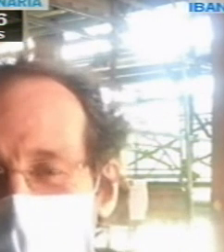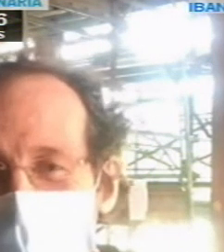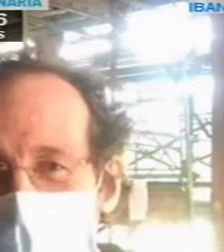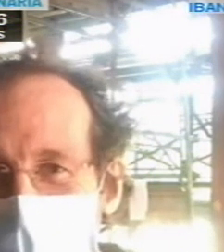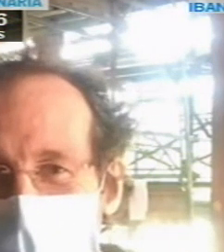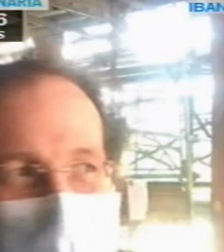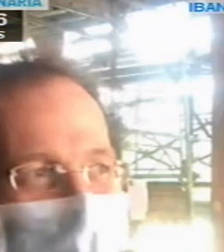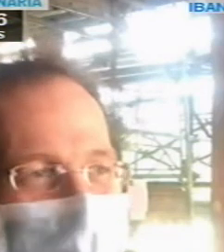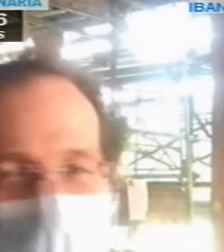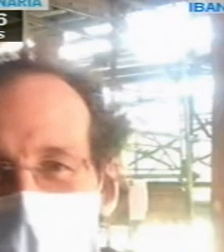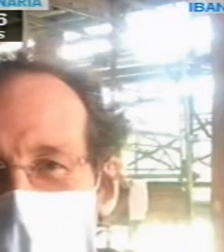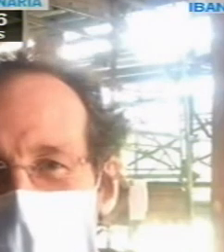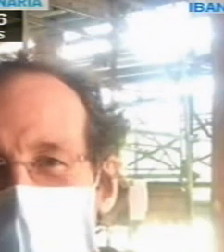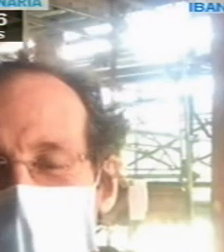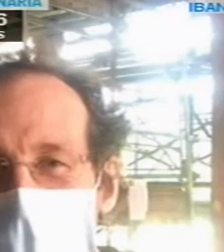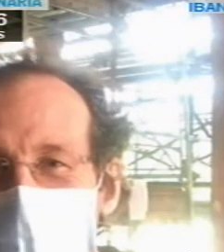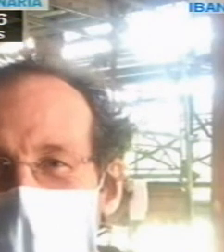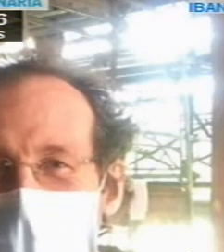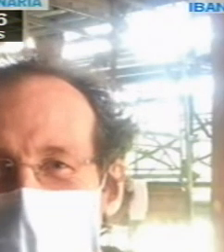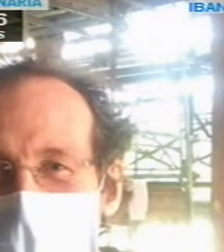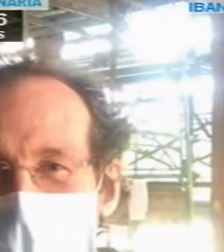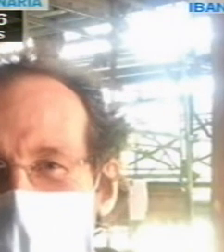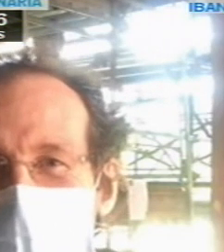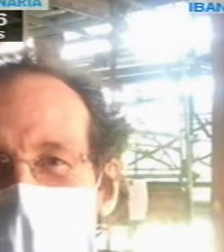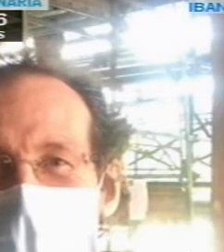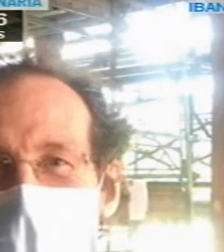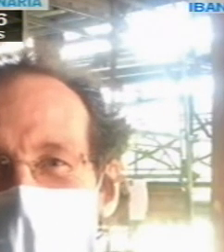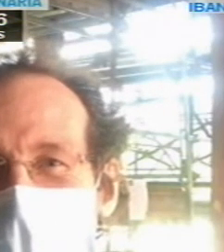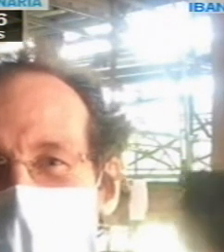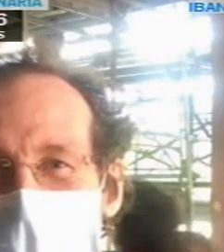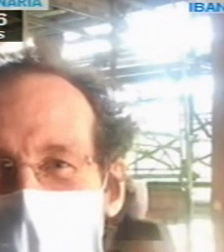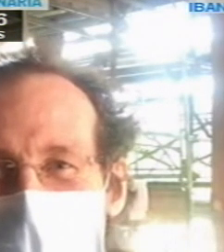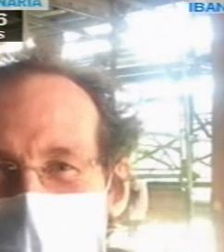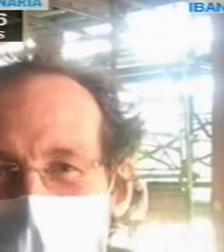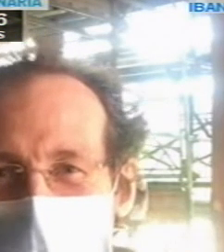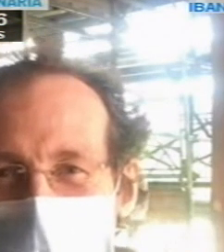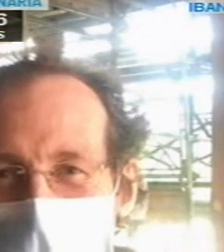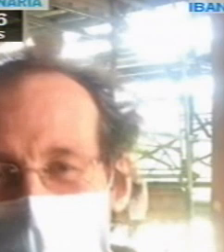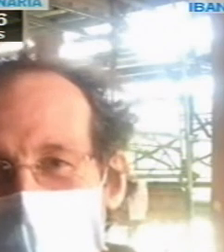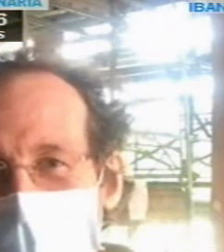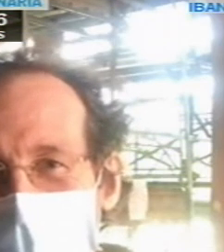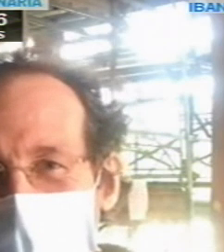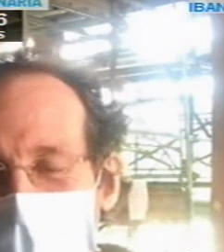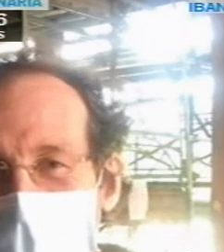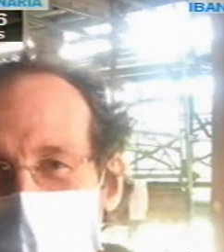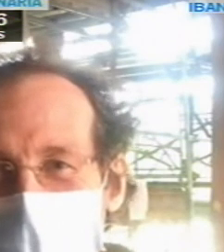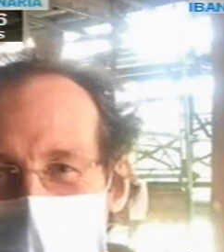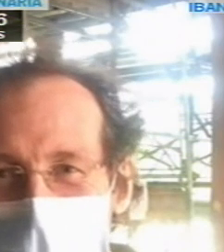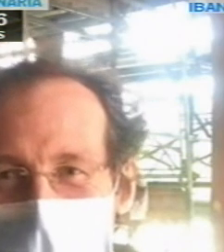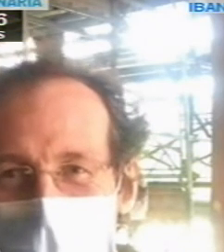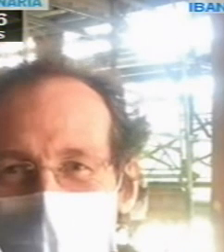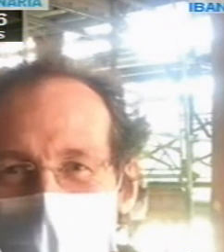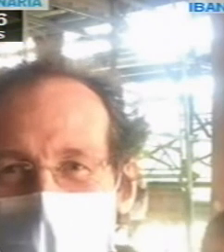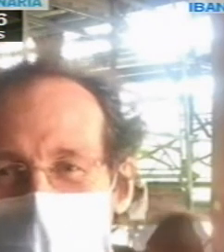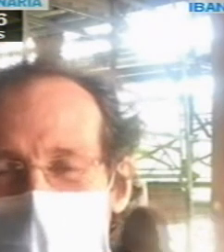nell'altro, quindi certamente la bella giornata, anche insomma le negozi, qualche negozio aperto e il mercato penso